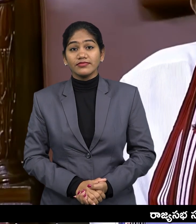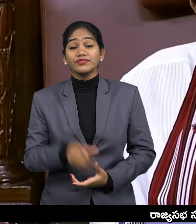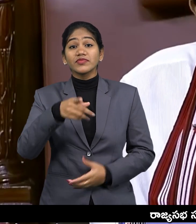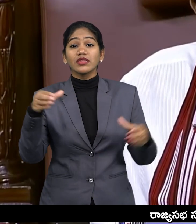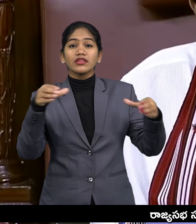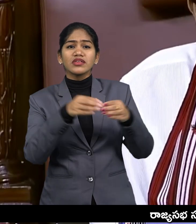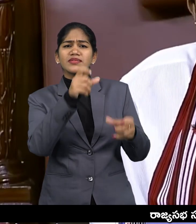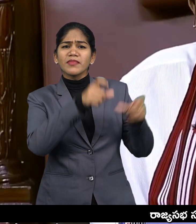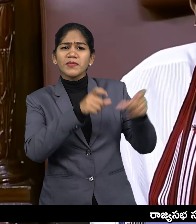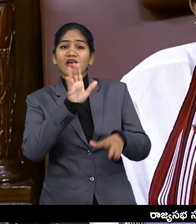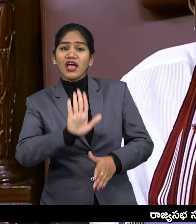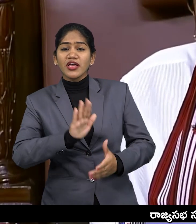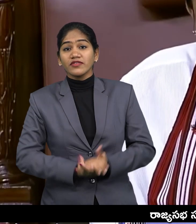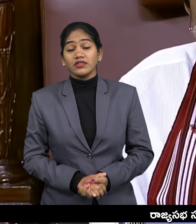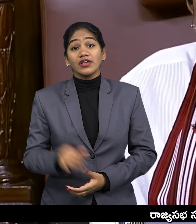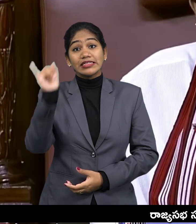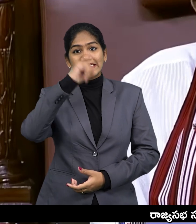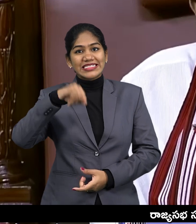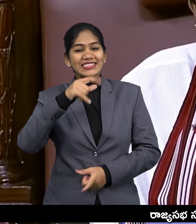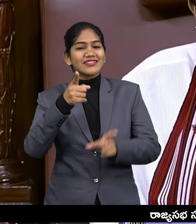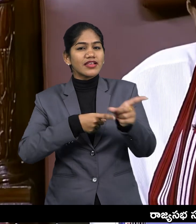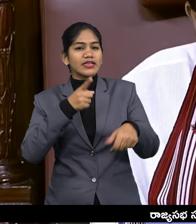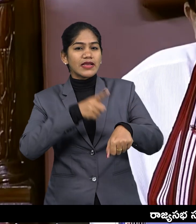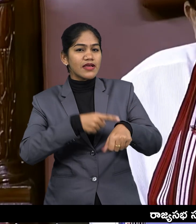రాజ్యసభ సభ్యుల పదవీ కాలం 6 సంవత్సరాలు.